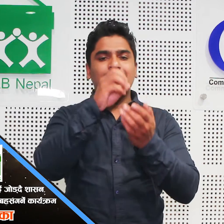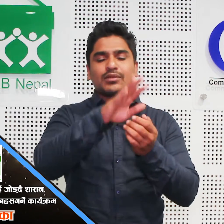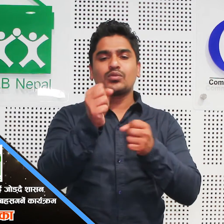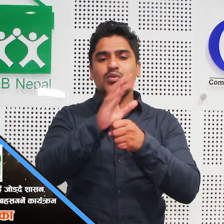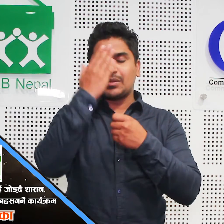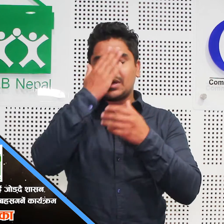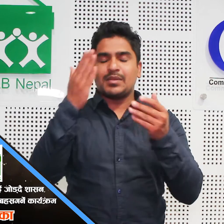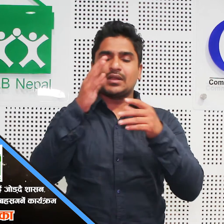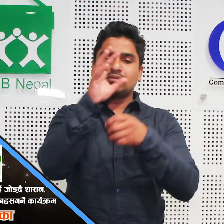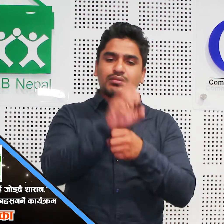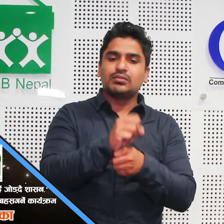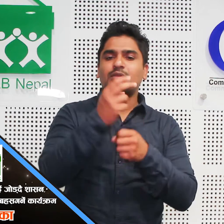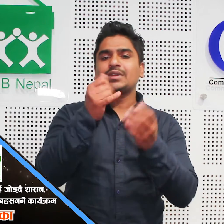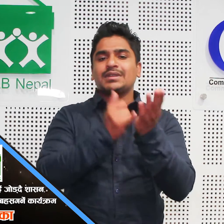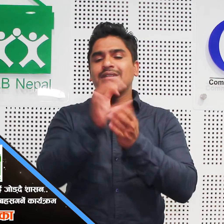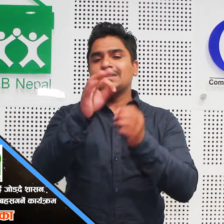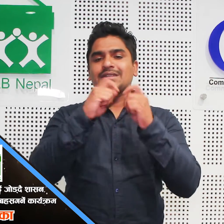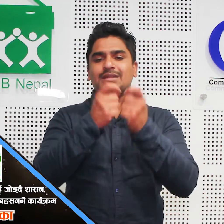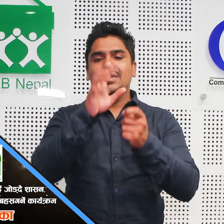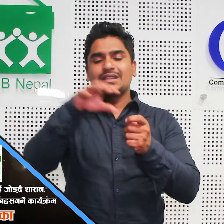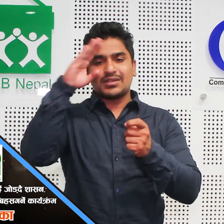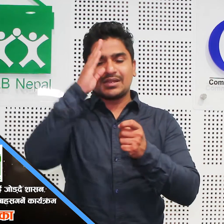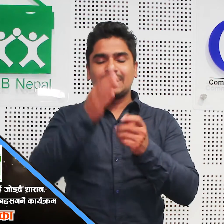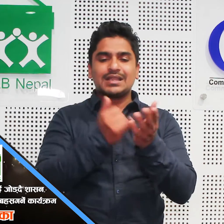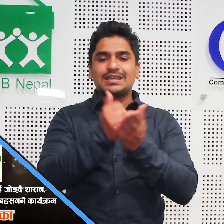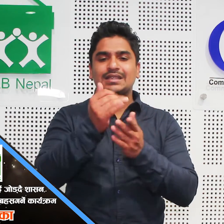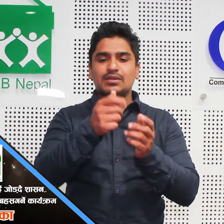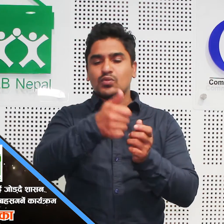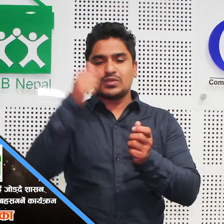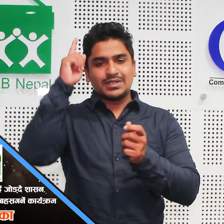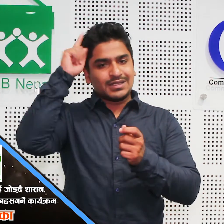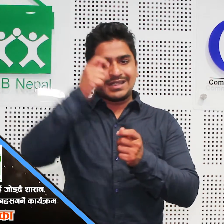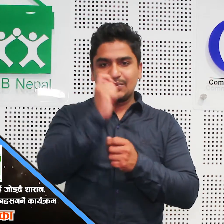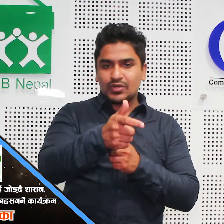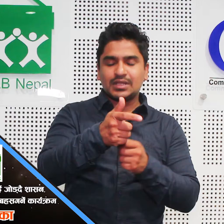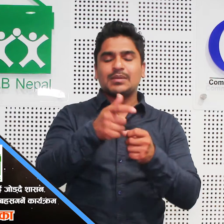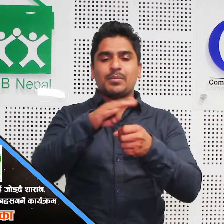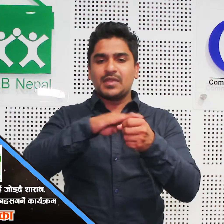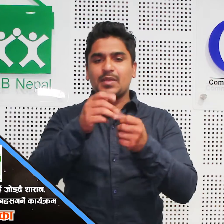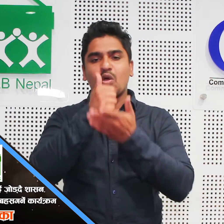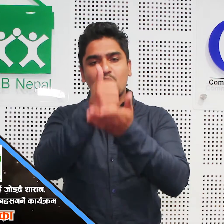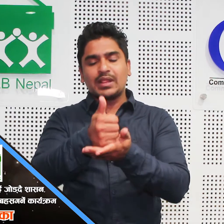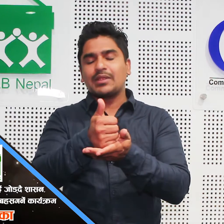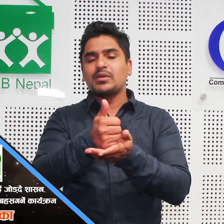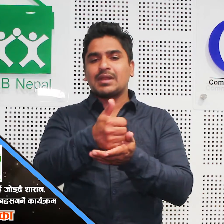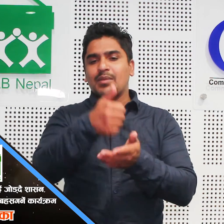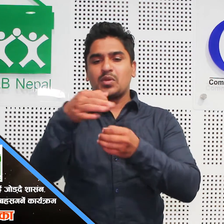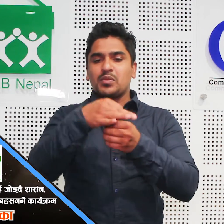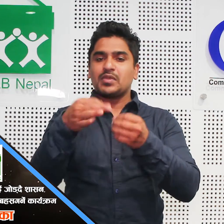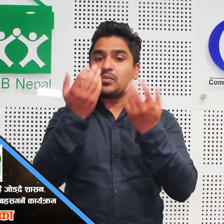महामारीले थलिएको कृषि क्षेत्रमा स्थानीय सरकारले किसानलाई उचित क्षतिपूर्ति अनुदान तथा बिमाको उचित व्यवस्थापन गर्न सके विस्थापित हुन